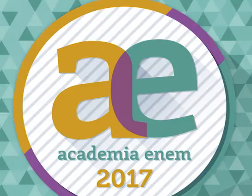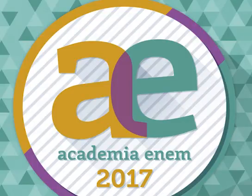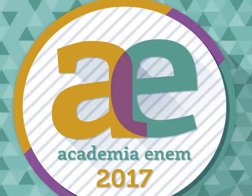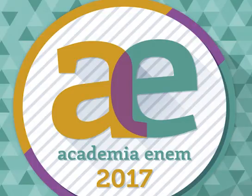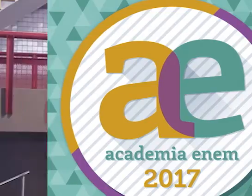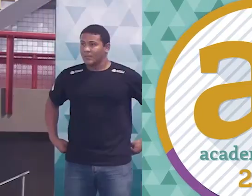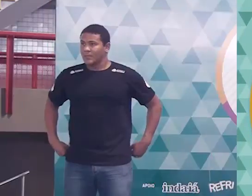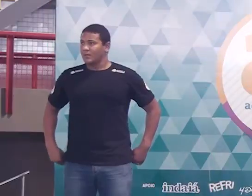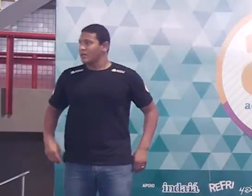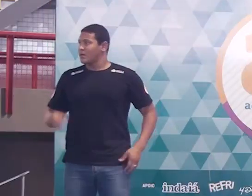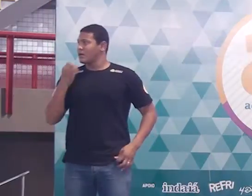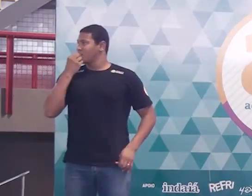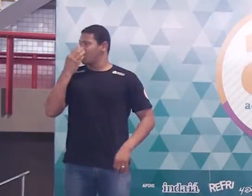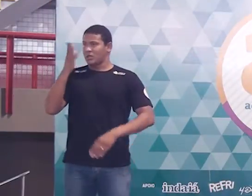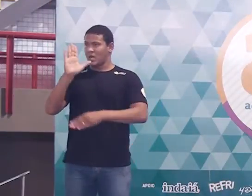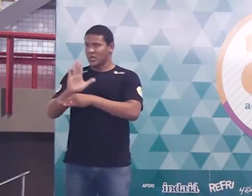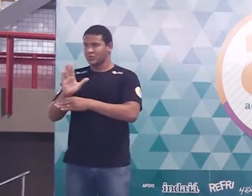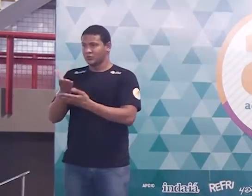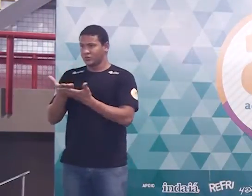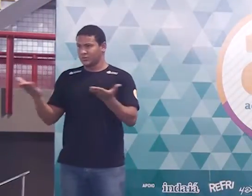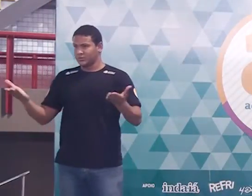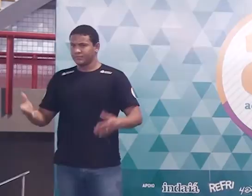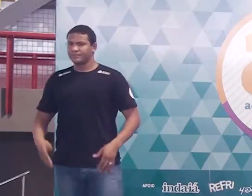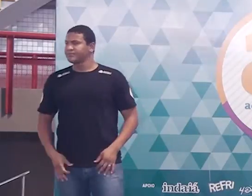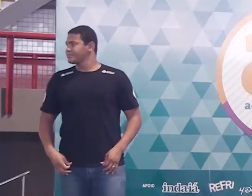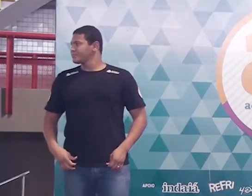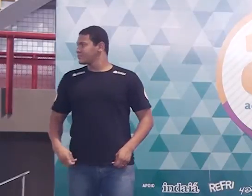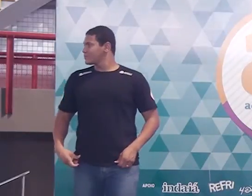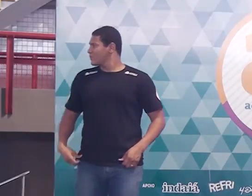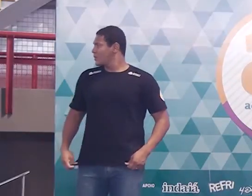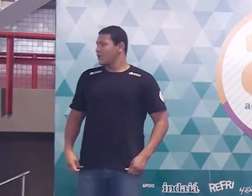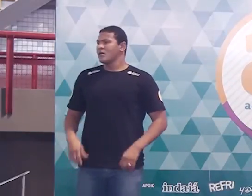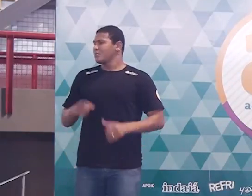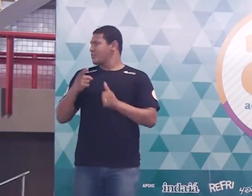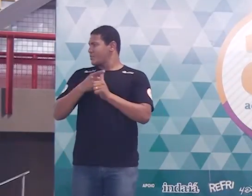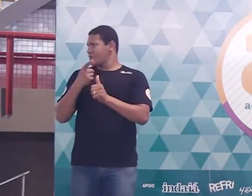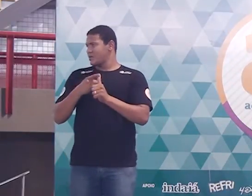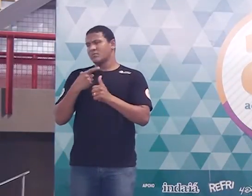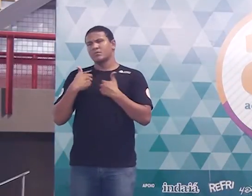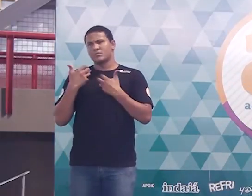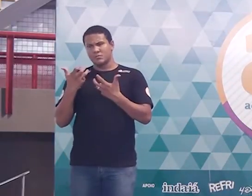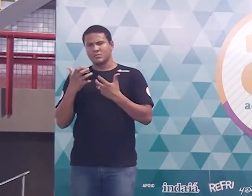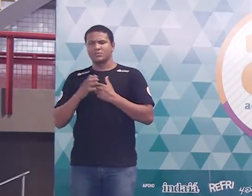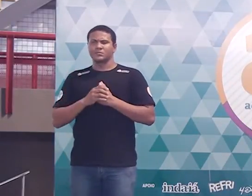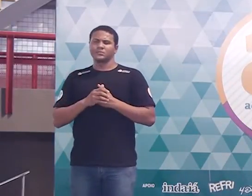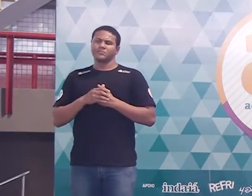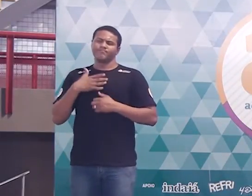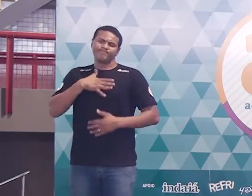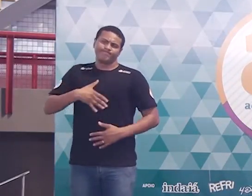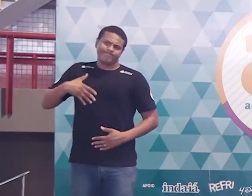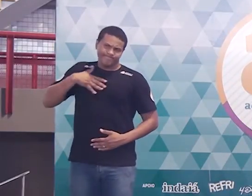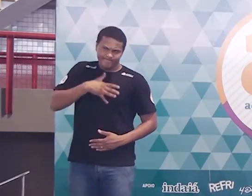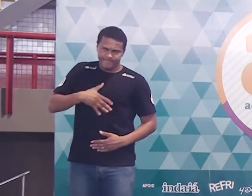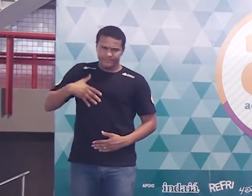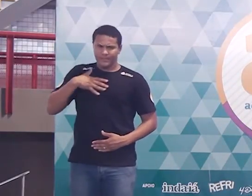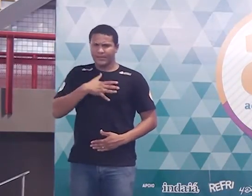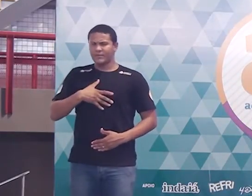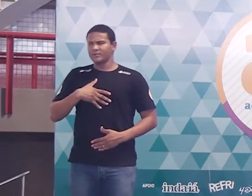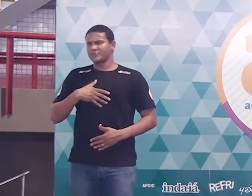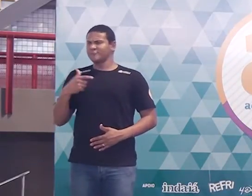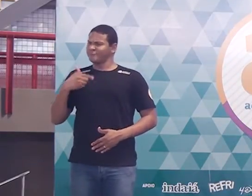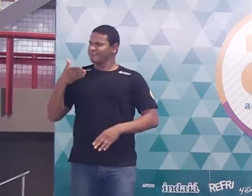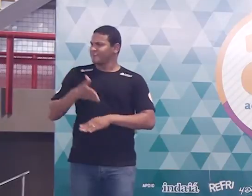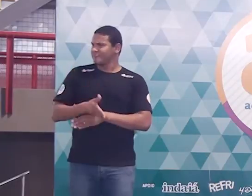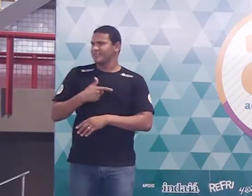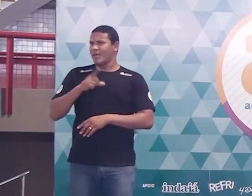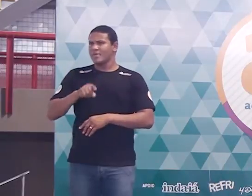Pessoal, boa tarde. Bom, primeiramente, desejar é um prazer muito grande estar aqui com vocês nesse ambiente de